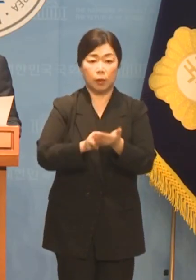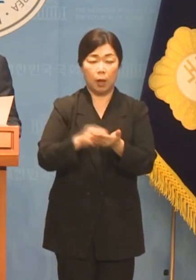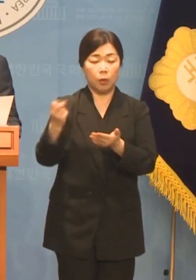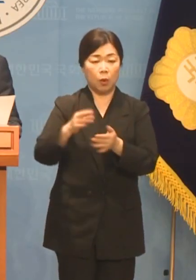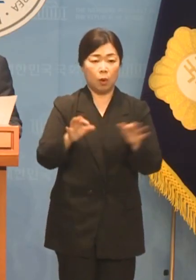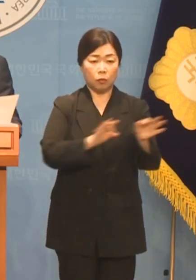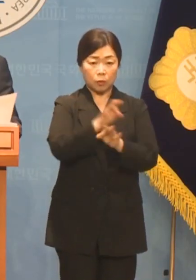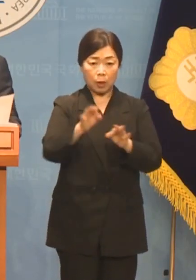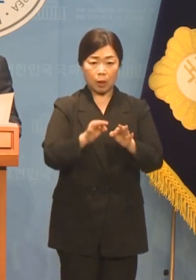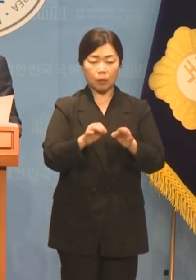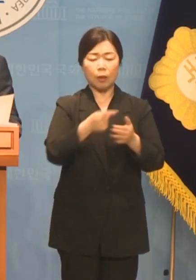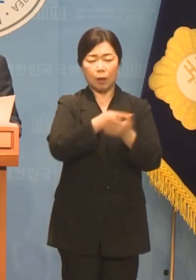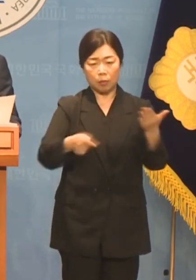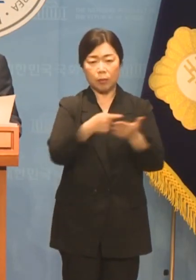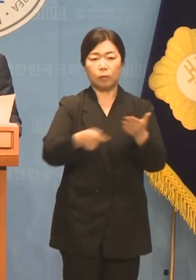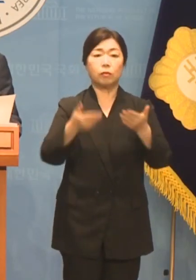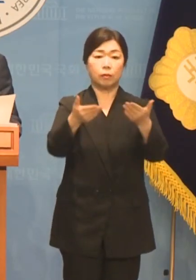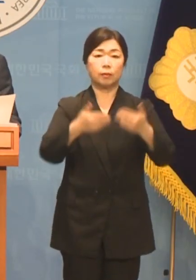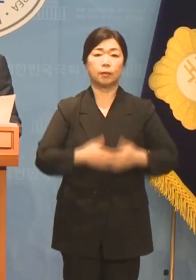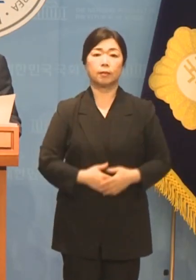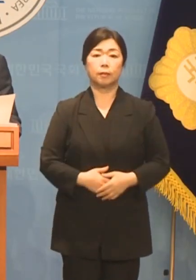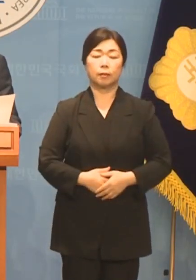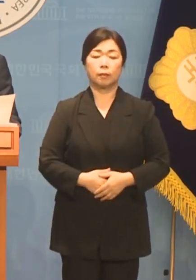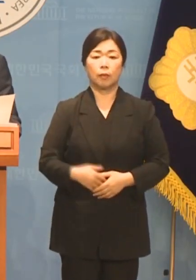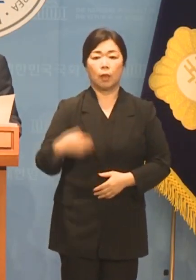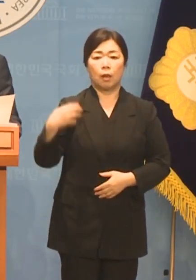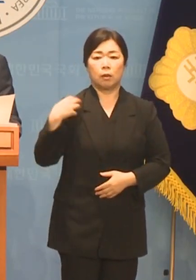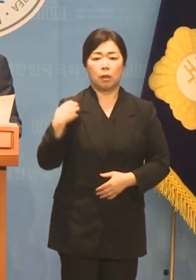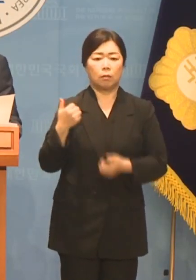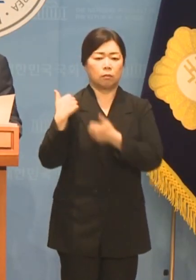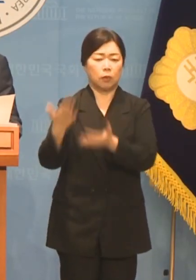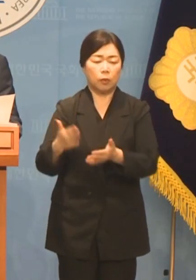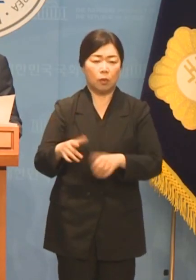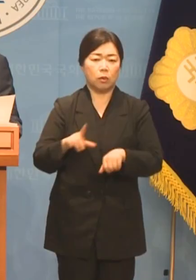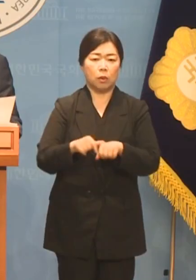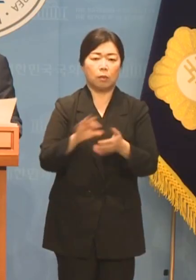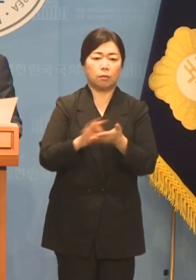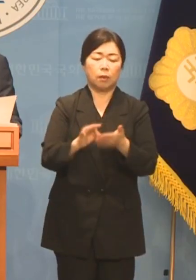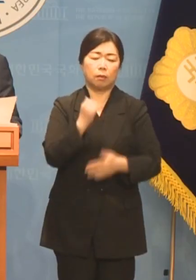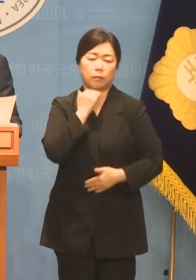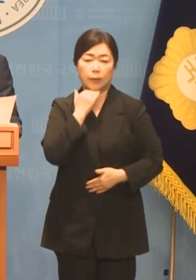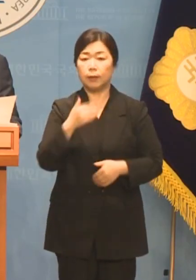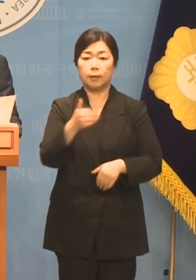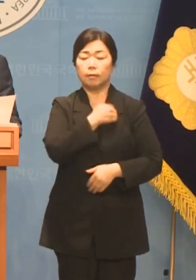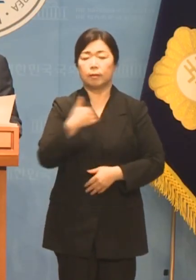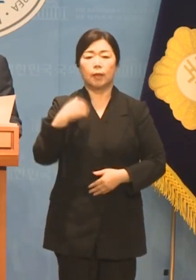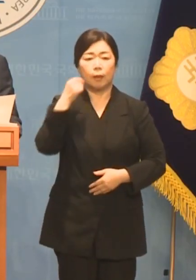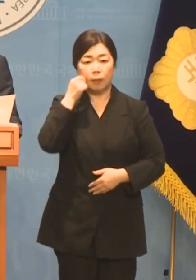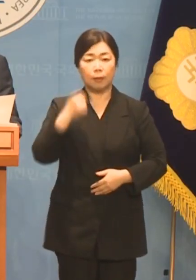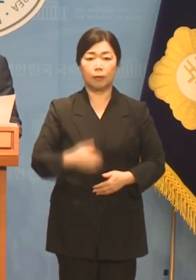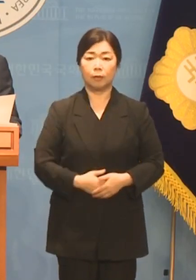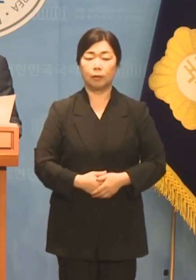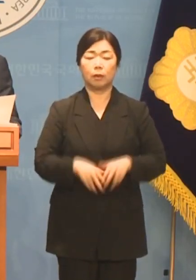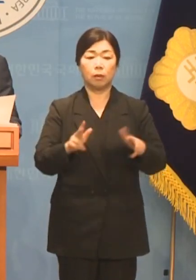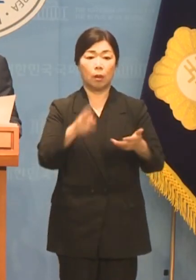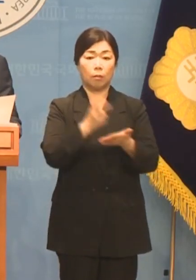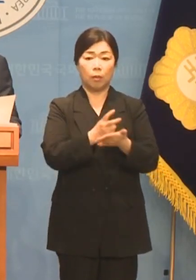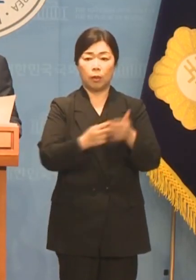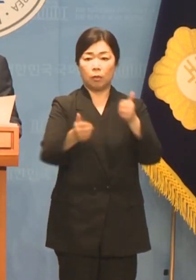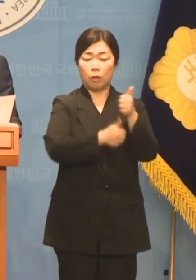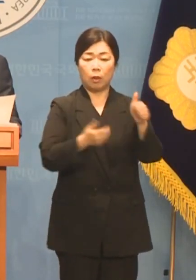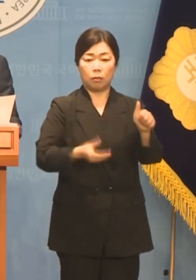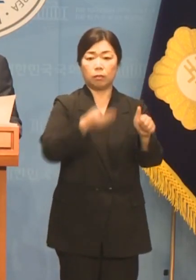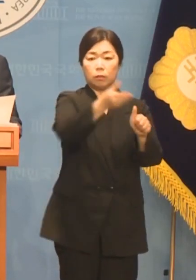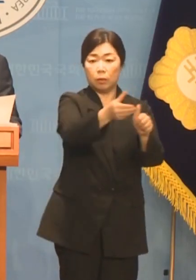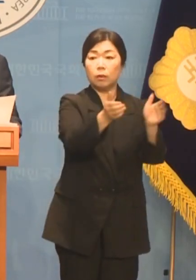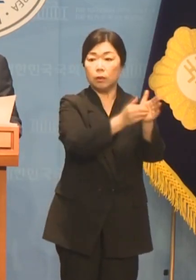전체에 부정적인 일 아닙니까? 책임을 미루거나 시간을 낭비할 여유가 없습니다. 이미 법사위에 관련 법안들이 상정되어